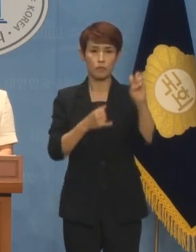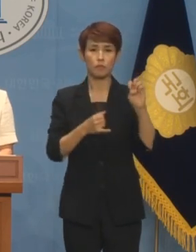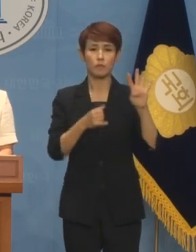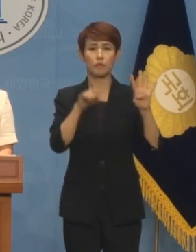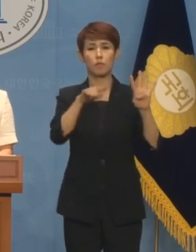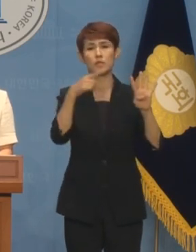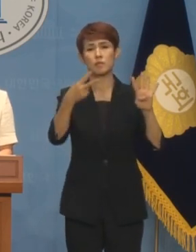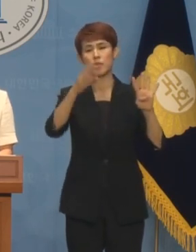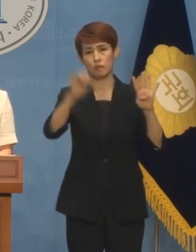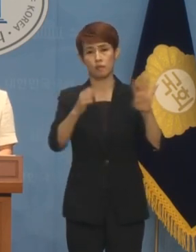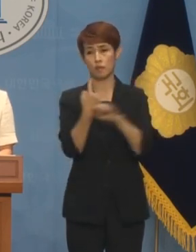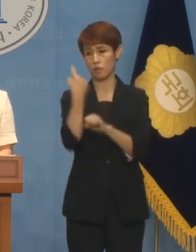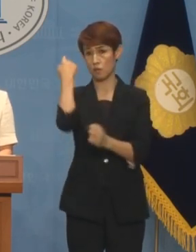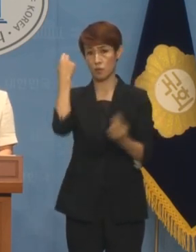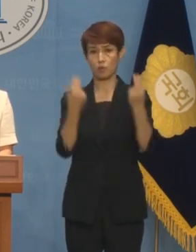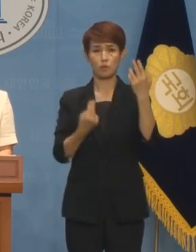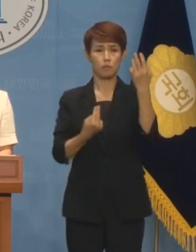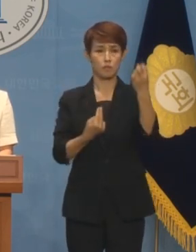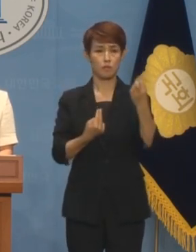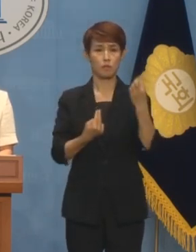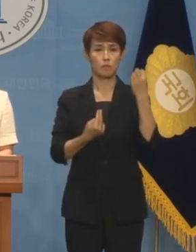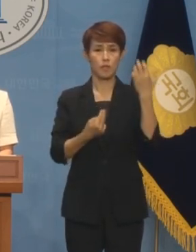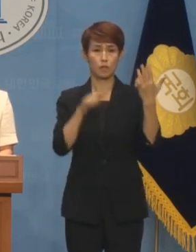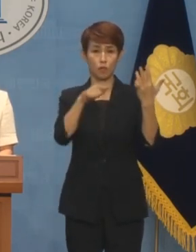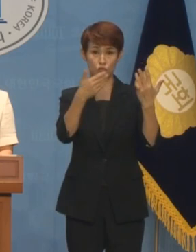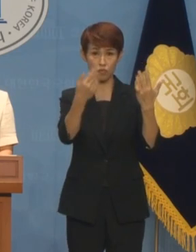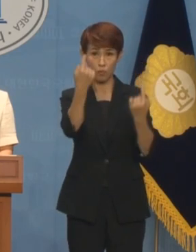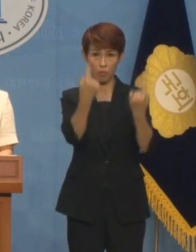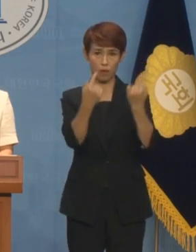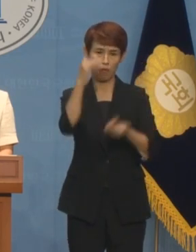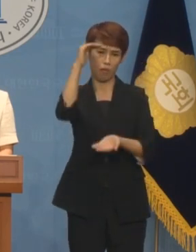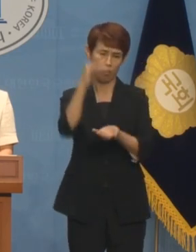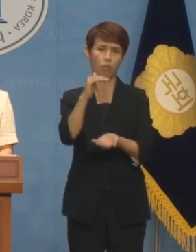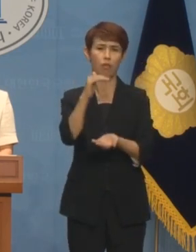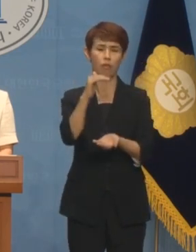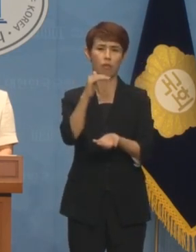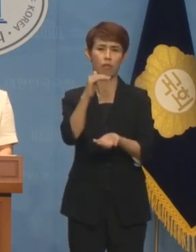34.2%로 전년도 38.9%보다 더 낮아졌습니다.